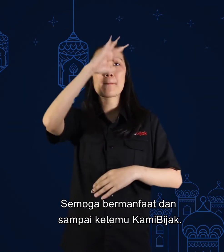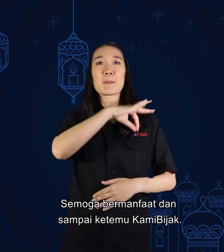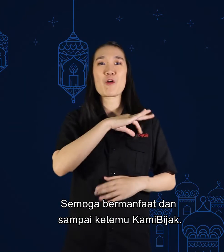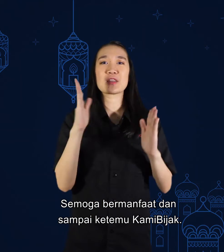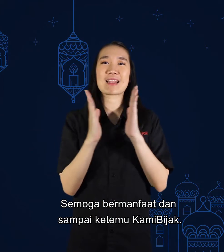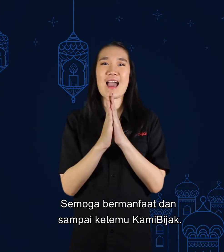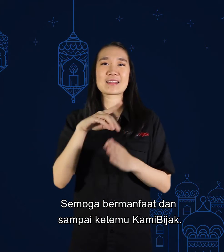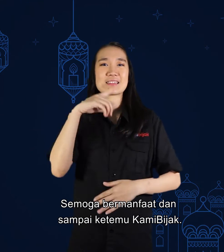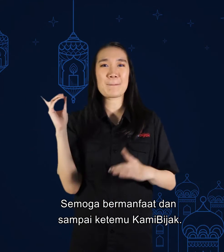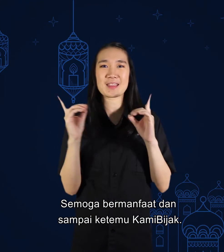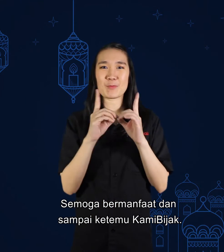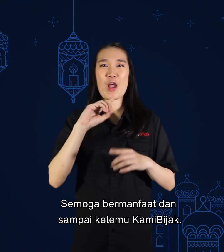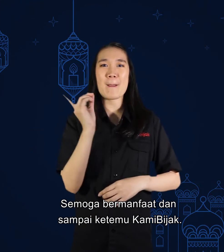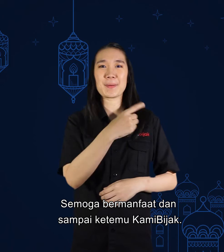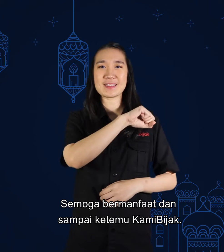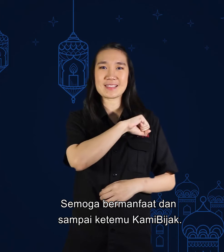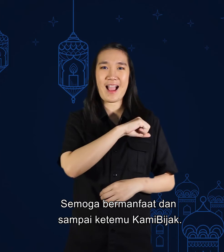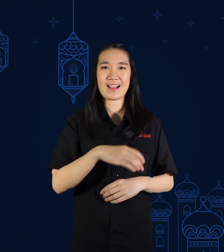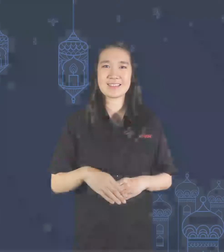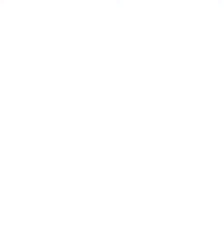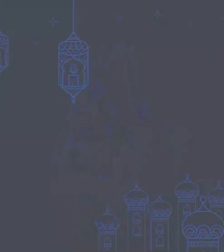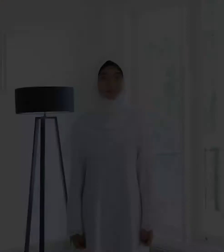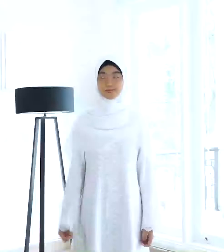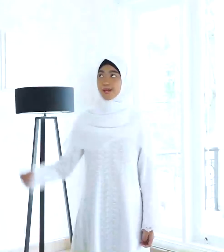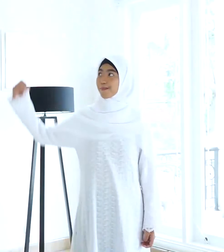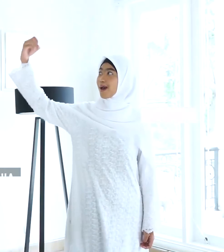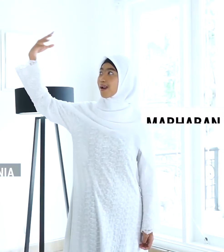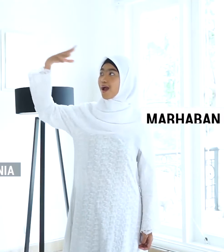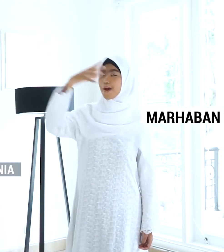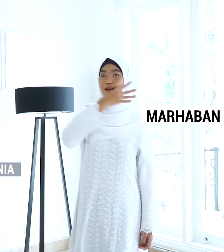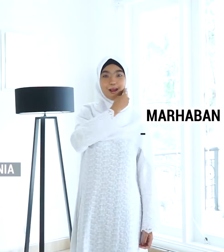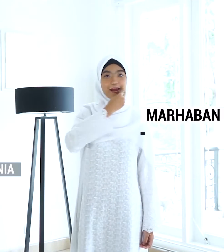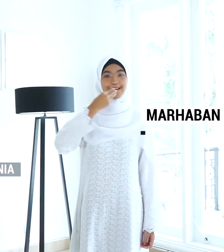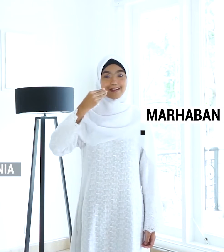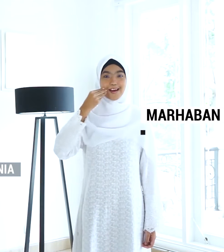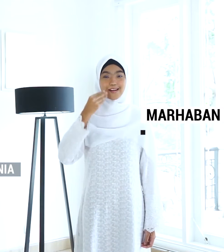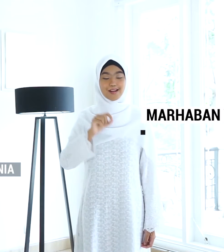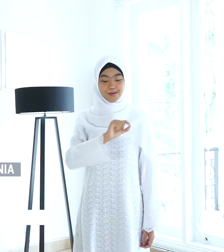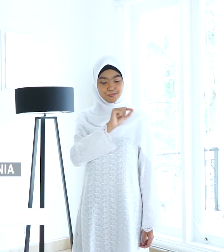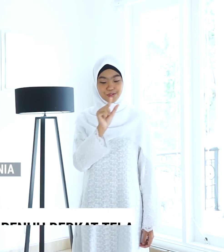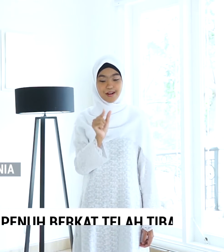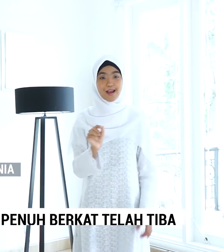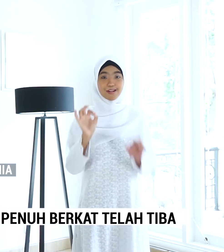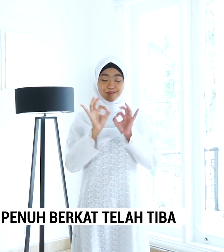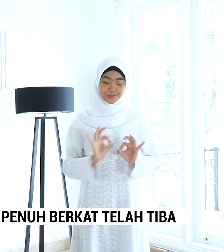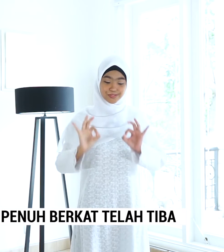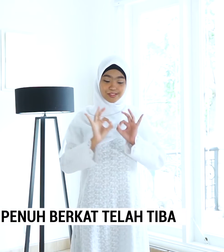Semoga bermanfaat dan sampai ketemu lagi di Kami Bijak Marhaban ya Ramadhan Bulan suci penuh berkat